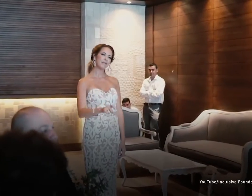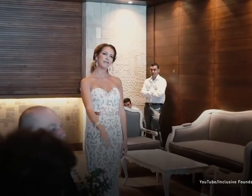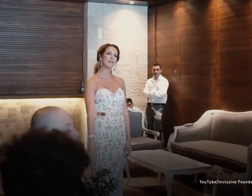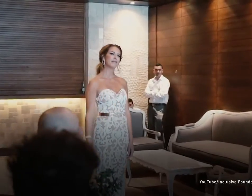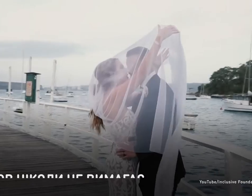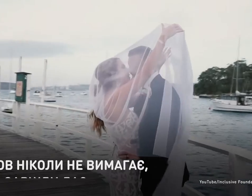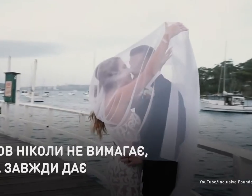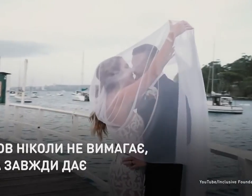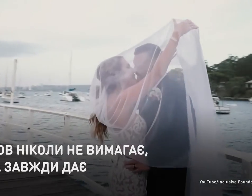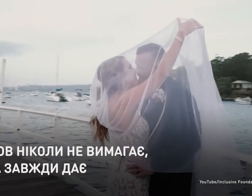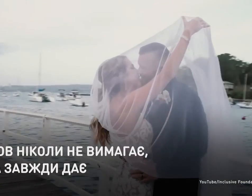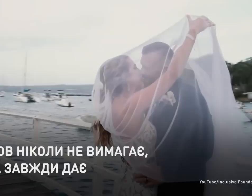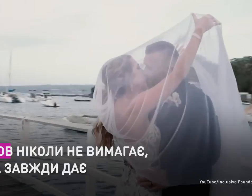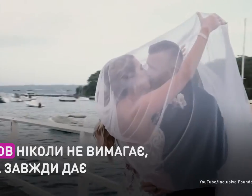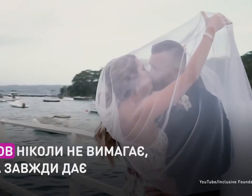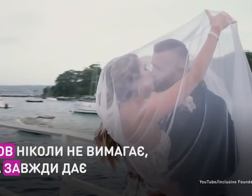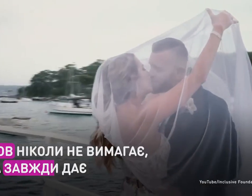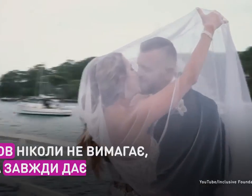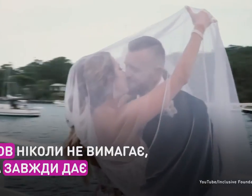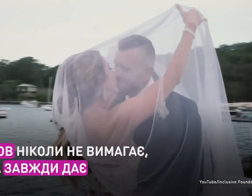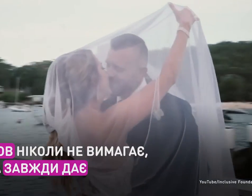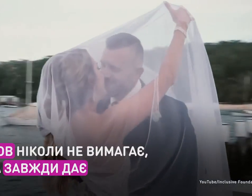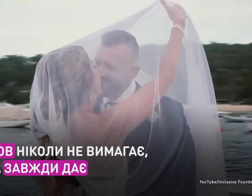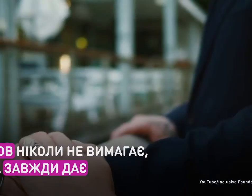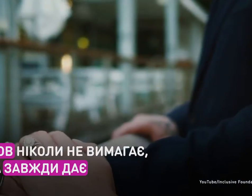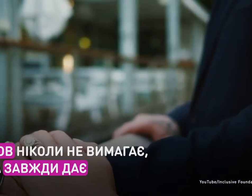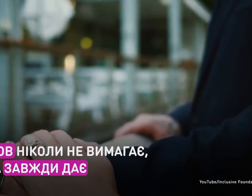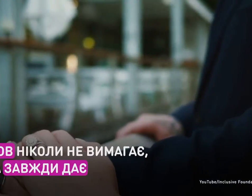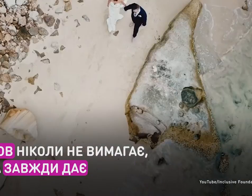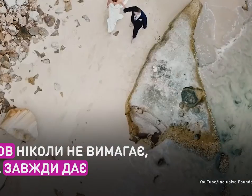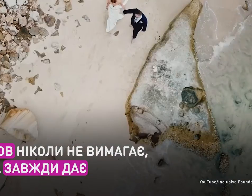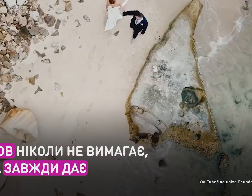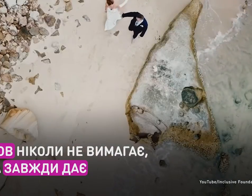Любов ніколи не вимагає, вона завжди